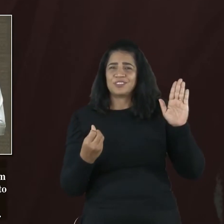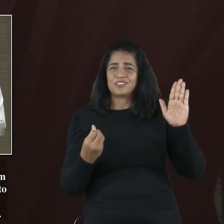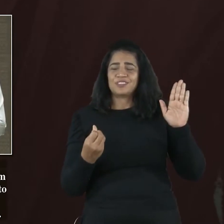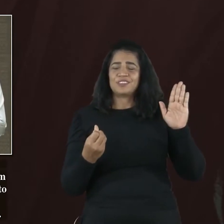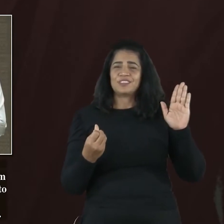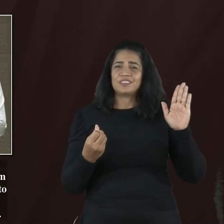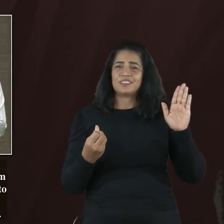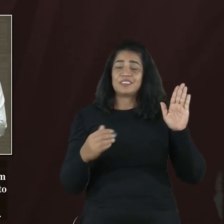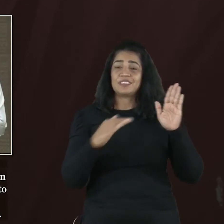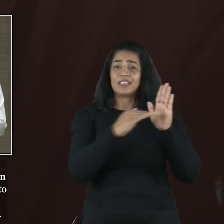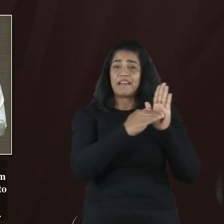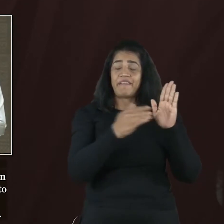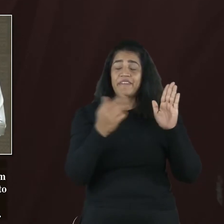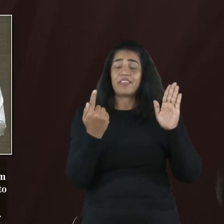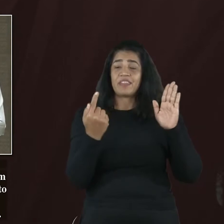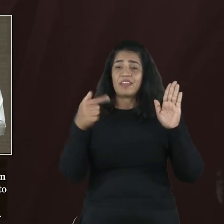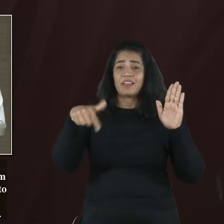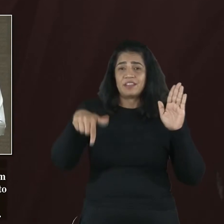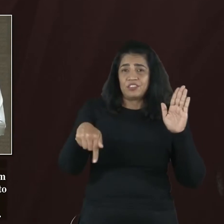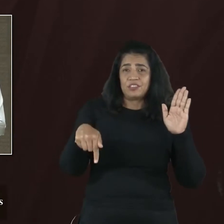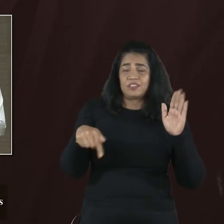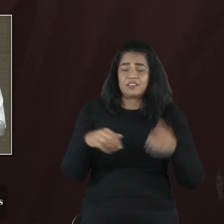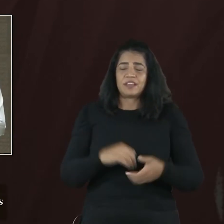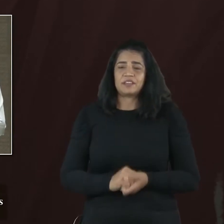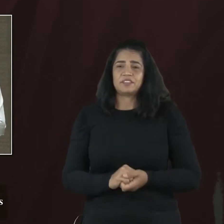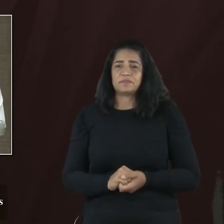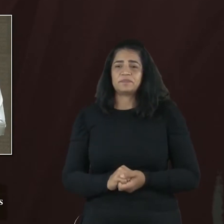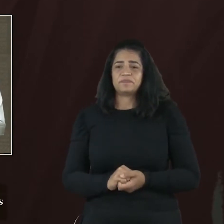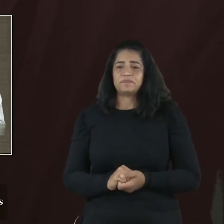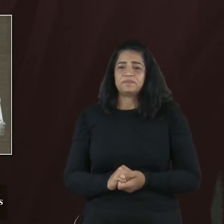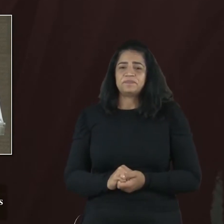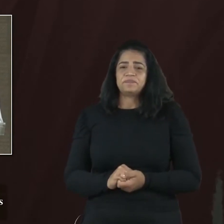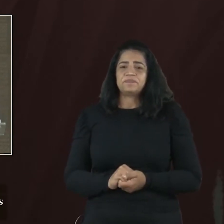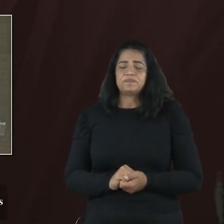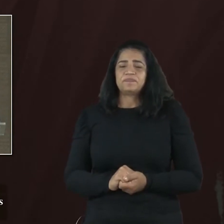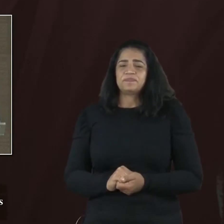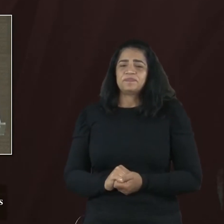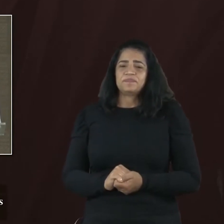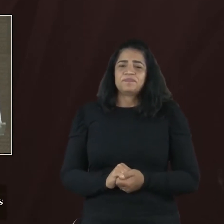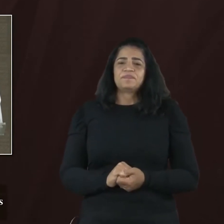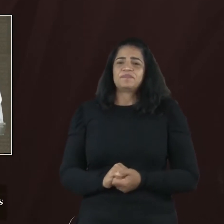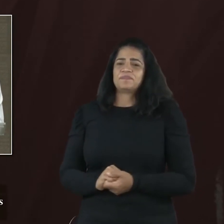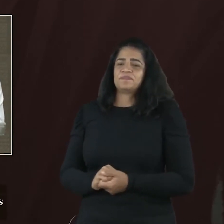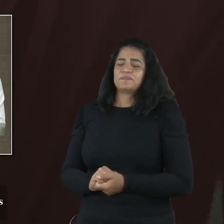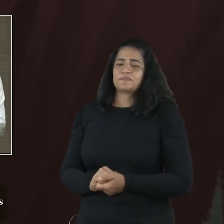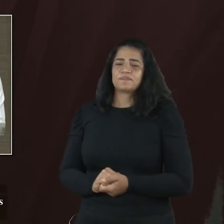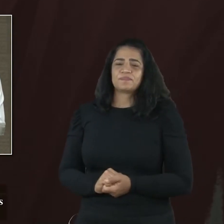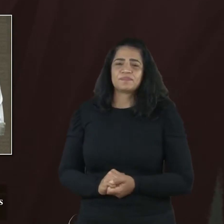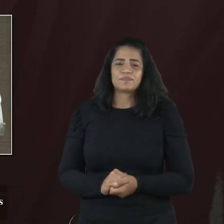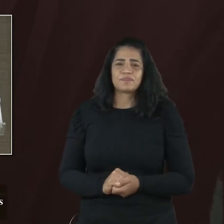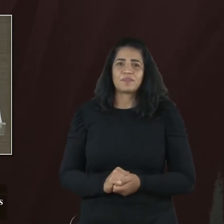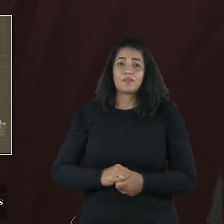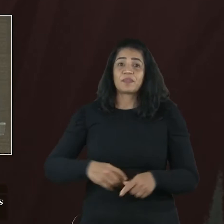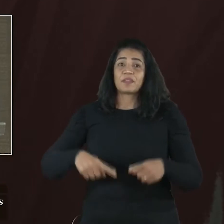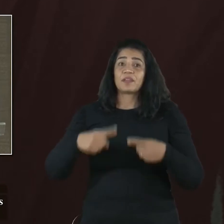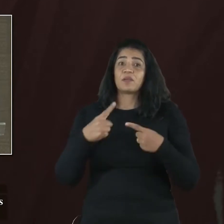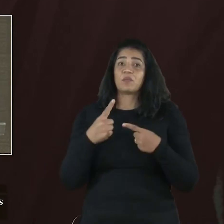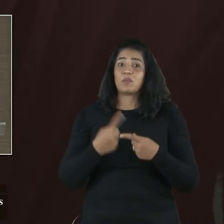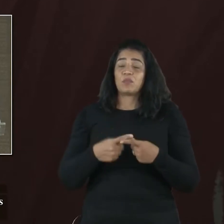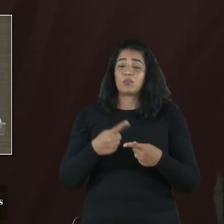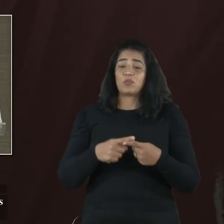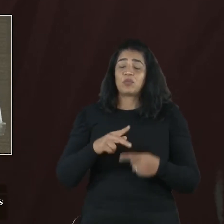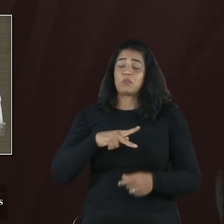Versículo 17, de Mileto. 16 é para mostrar uma coisa aqui. Porque Paulo já